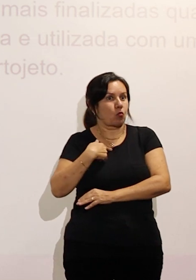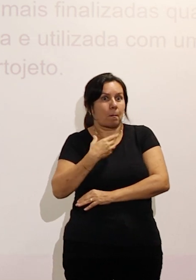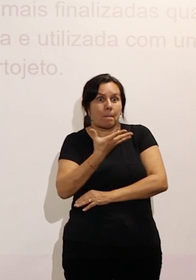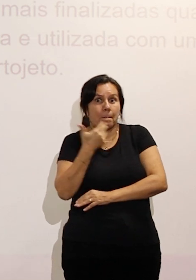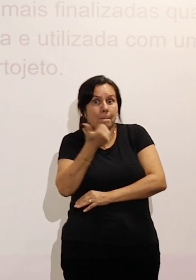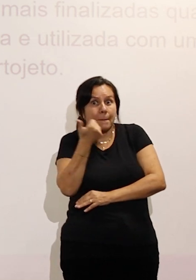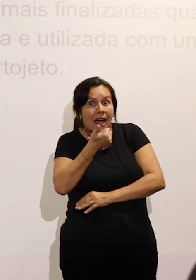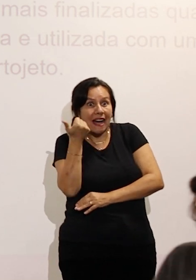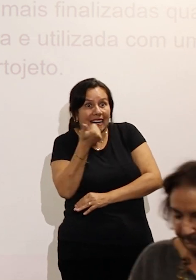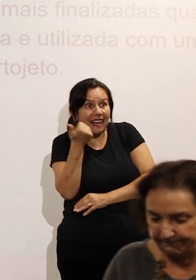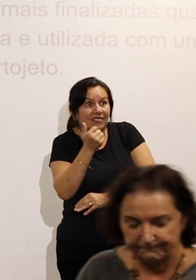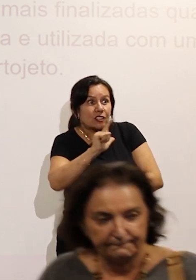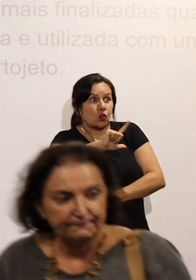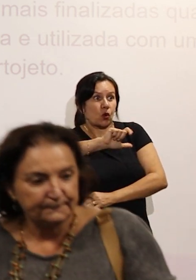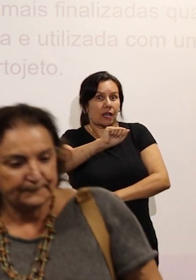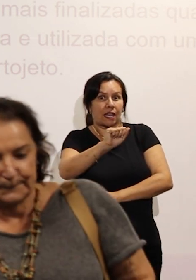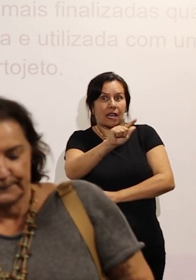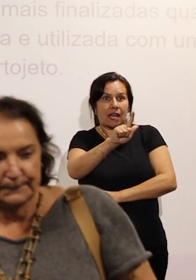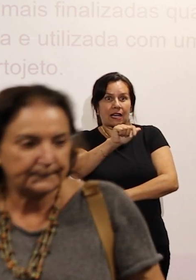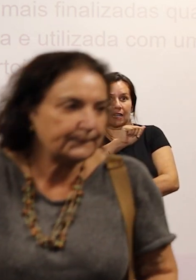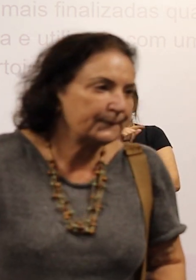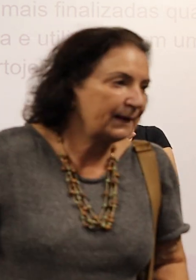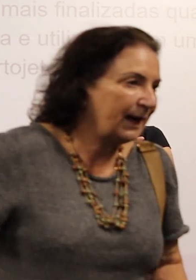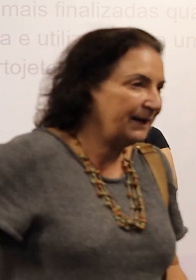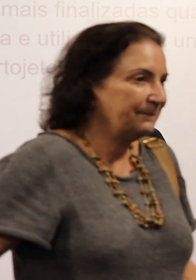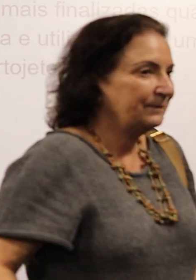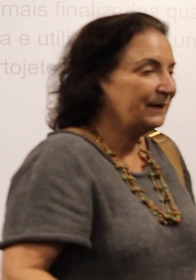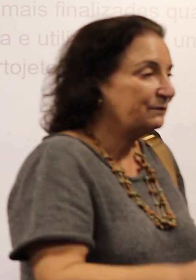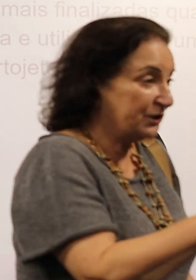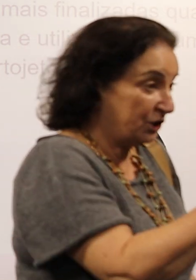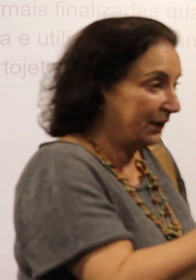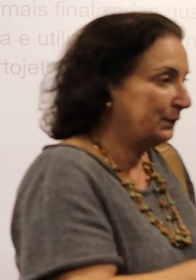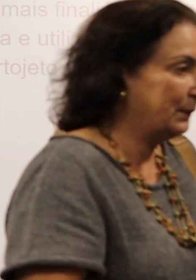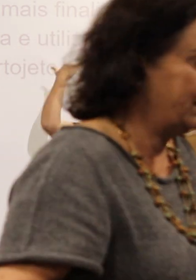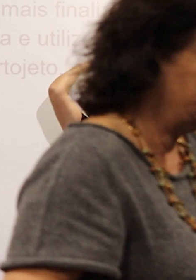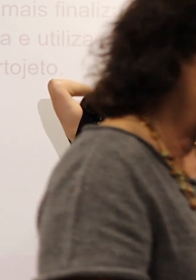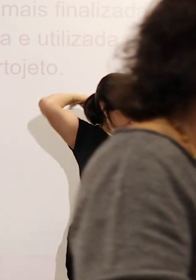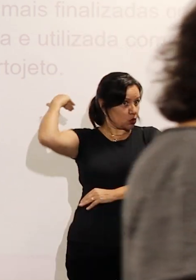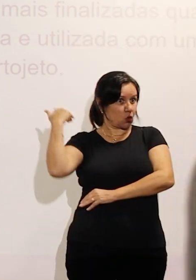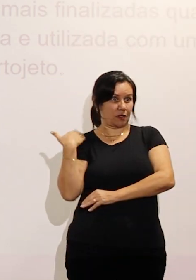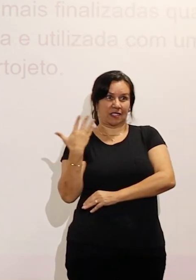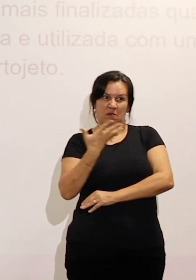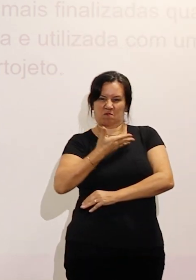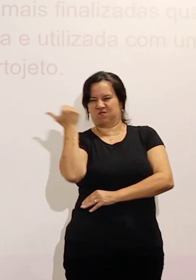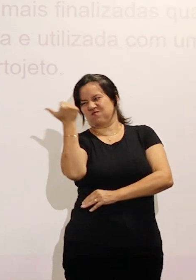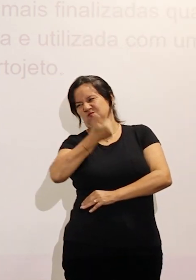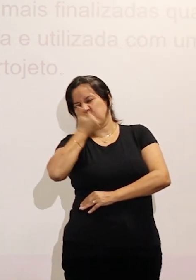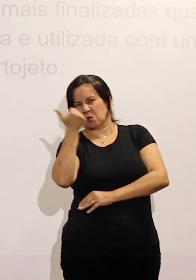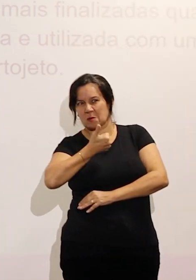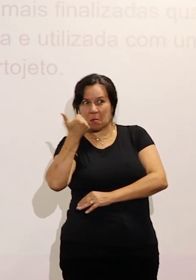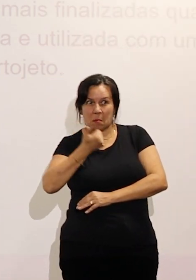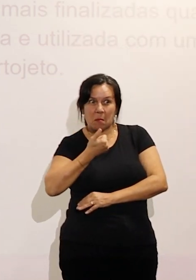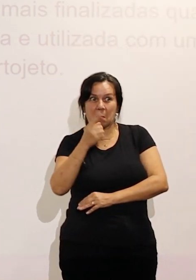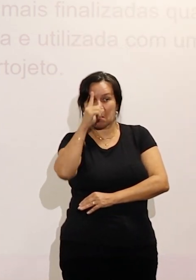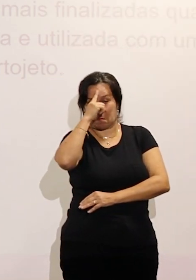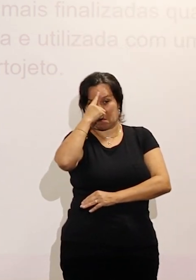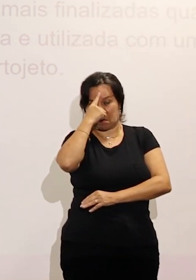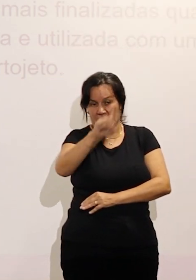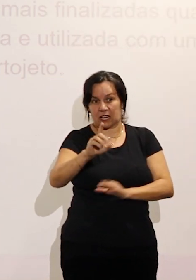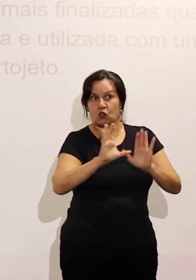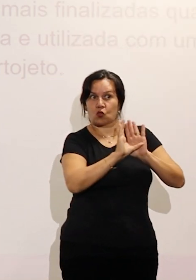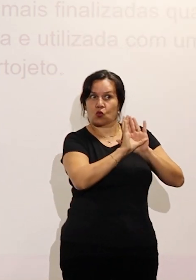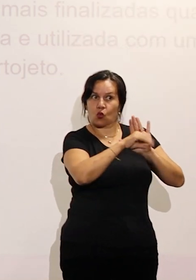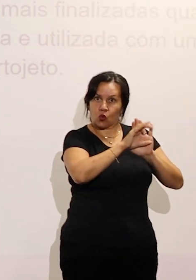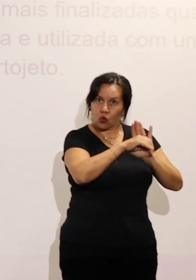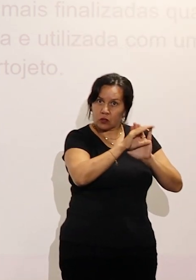fez um lagarto com o símbolo da patinha dos tubos tigre nas costas. Eu achei genial aquele, eu achei assim. Foi um